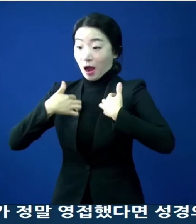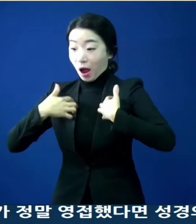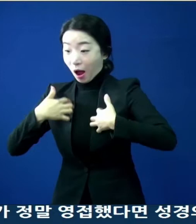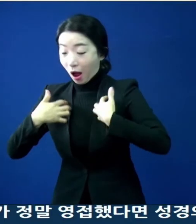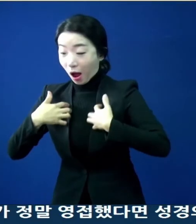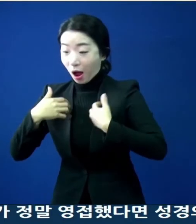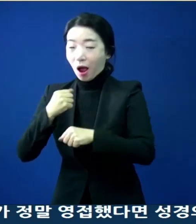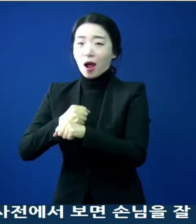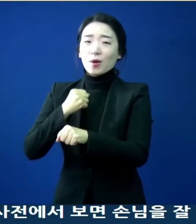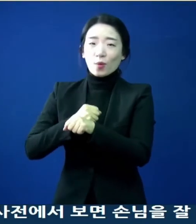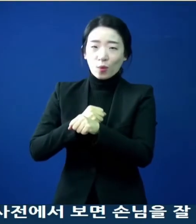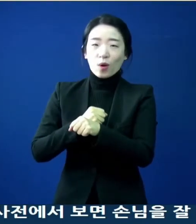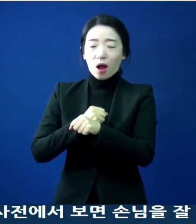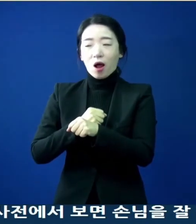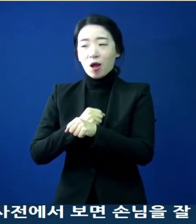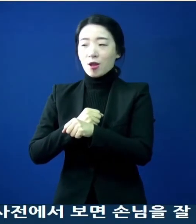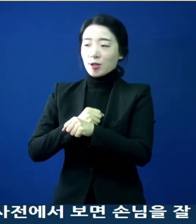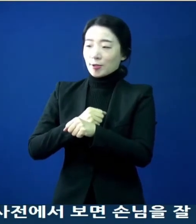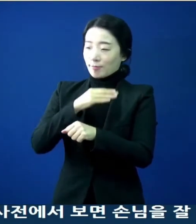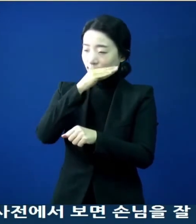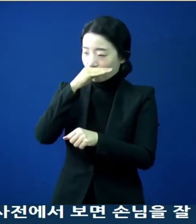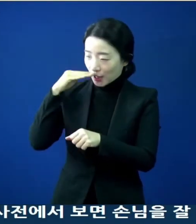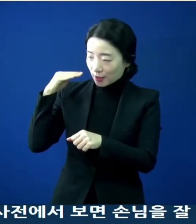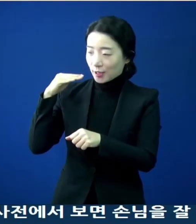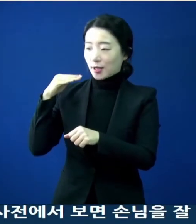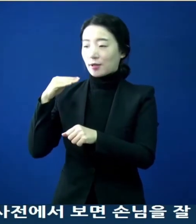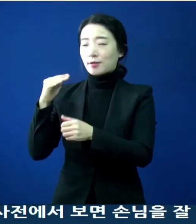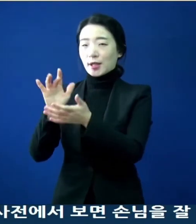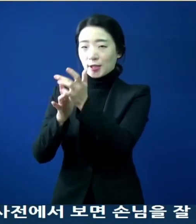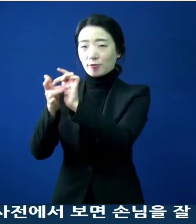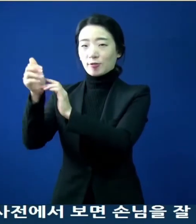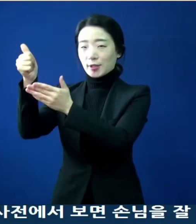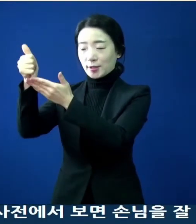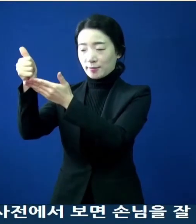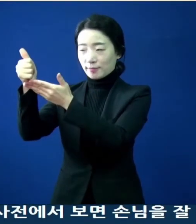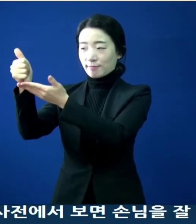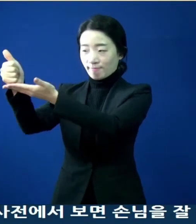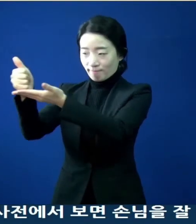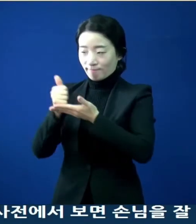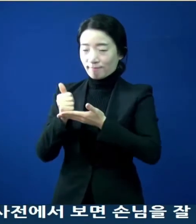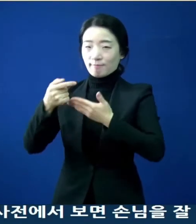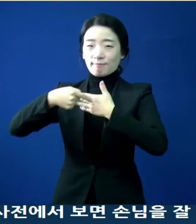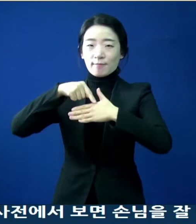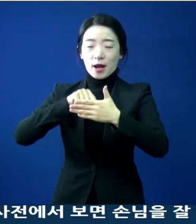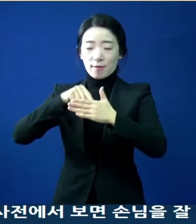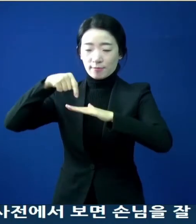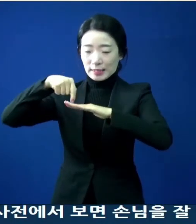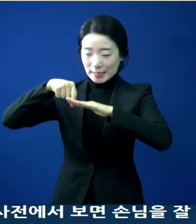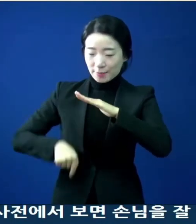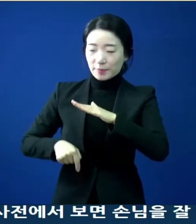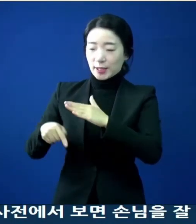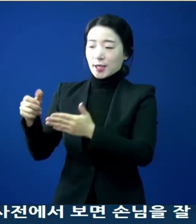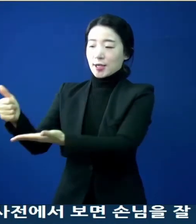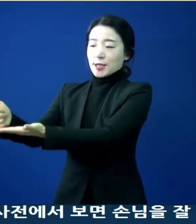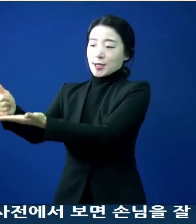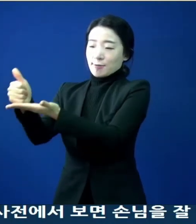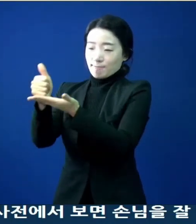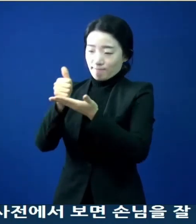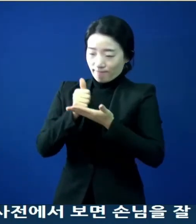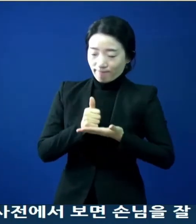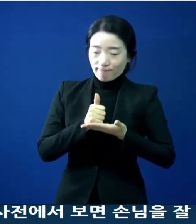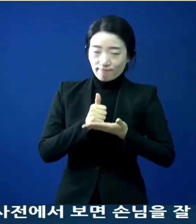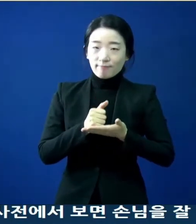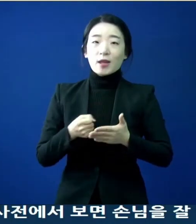잘 예법에 맞춰서 우리 마음속 깊숙한 곳까지 받아들이는 그런 그